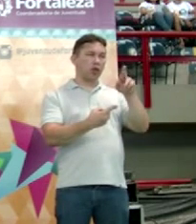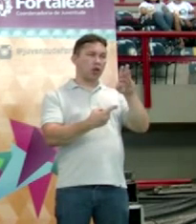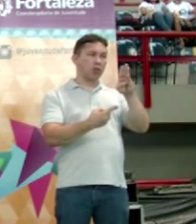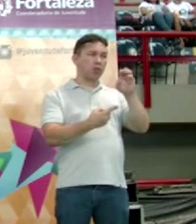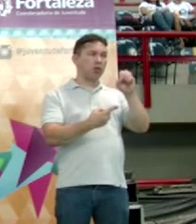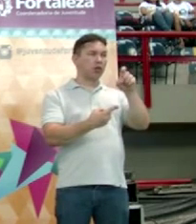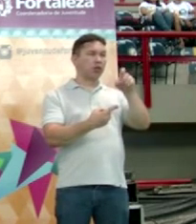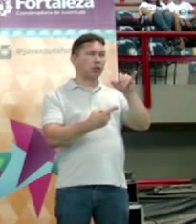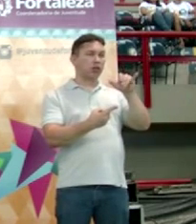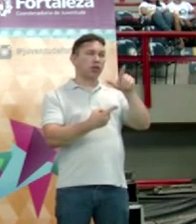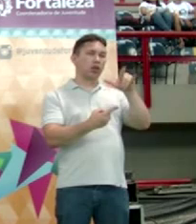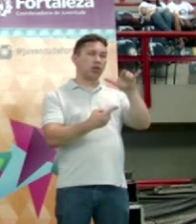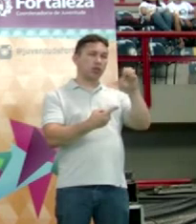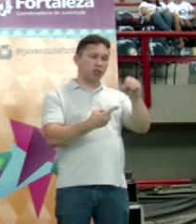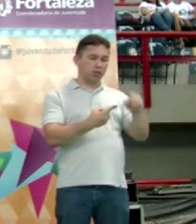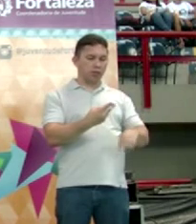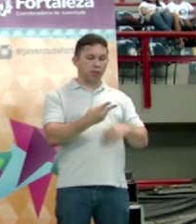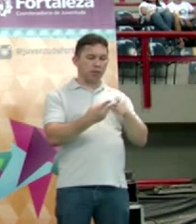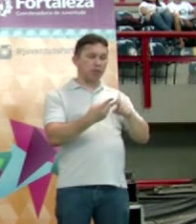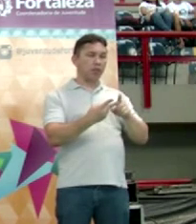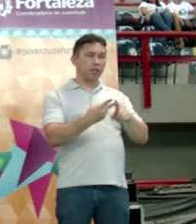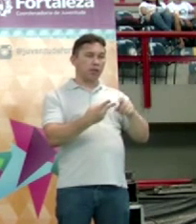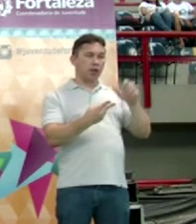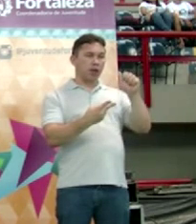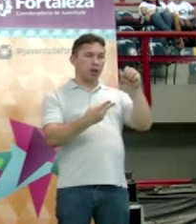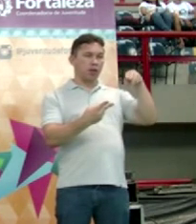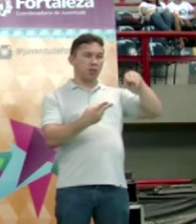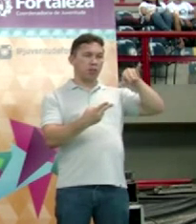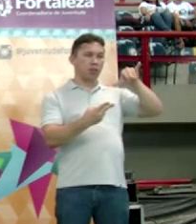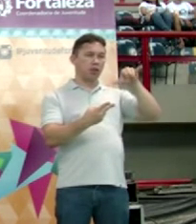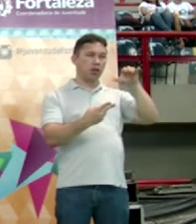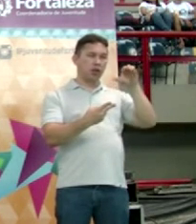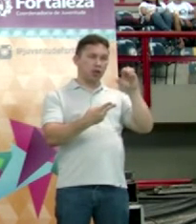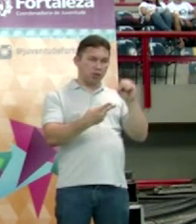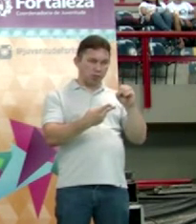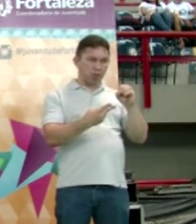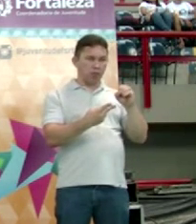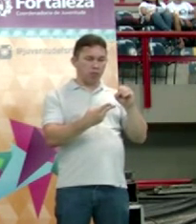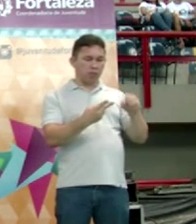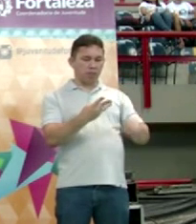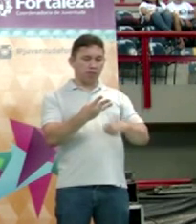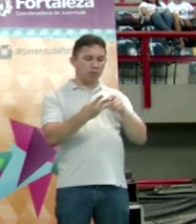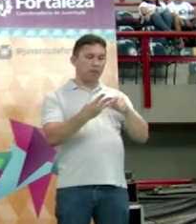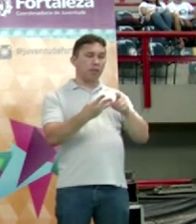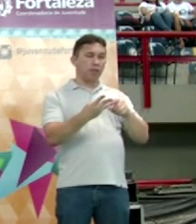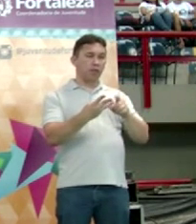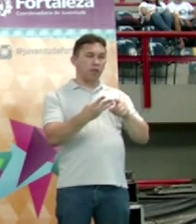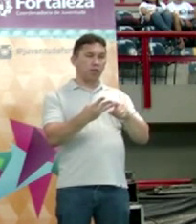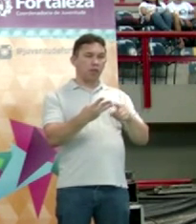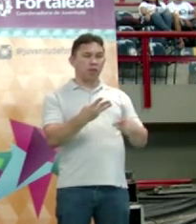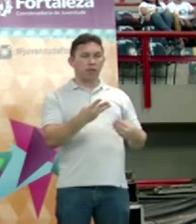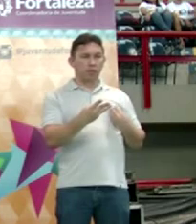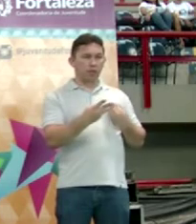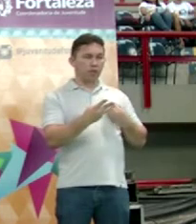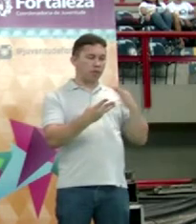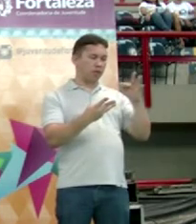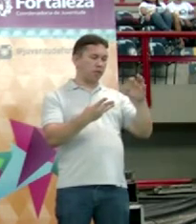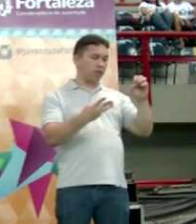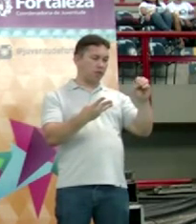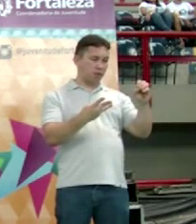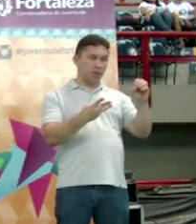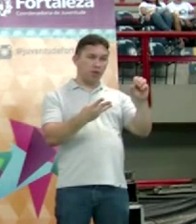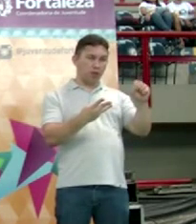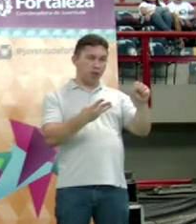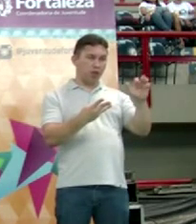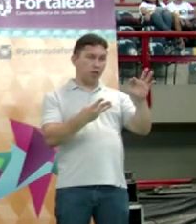carboxílico, amino é de amina, que nós vimos hoje também. E esse fosfanato, que apesar de a gente não